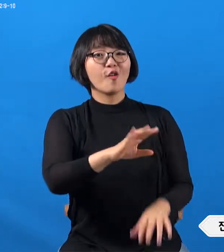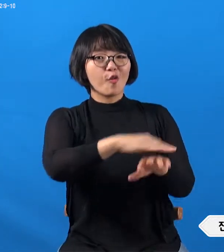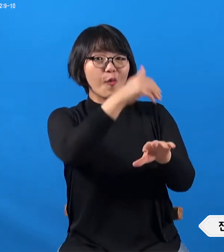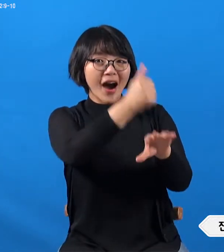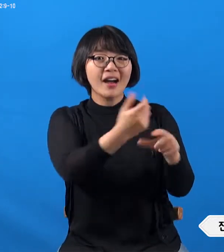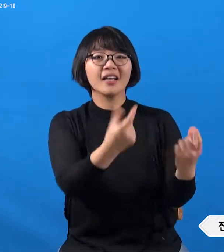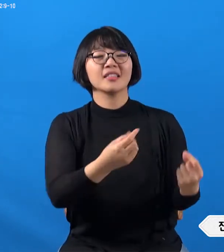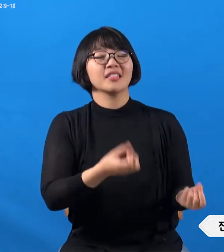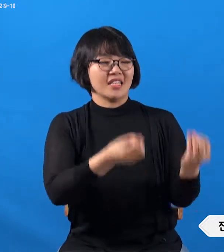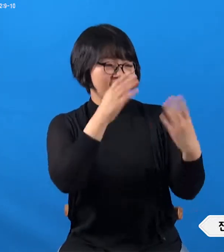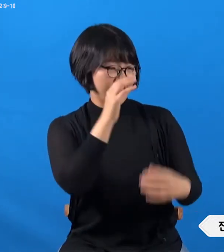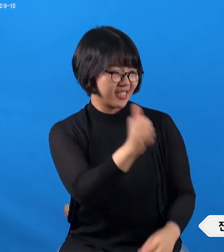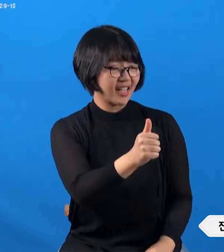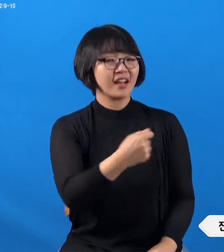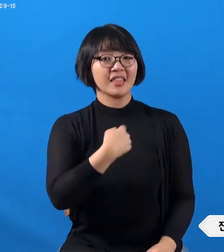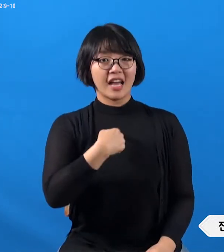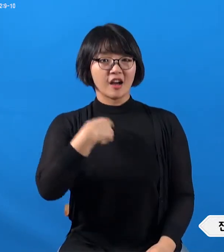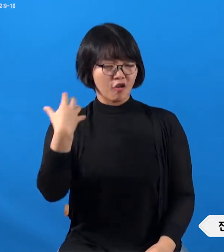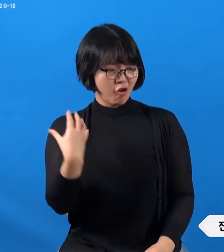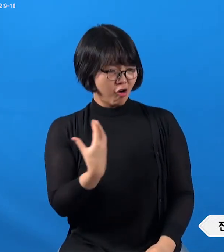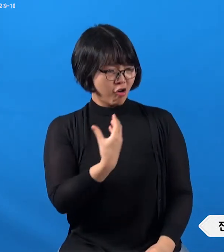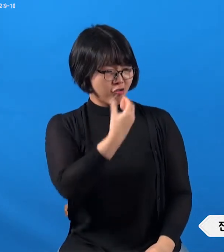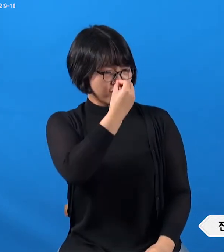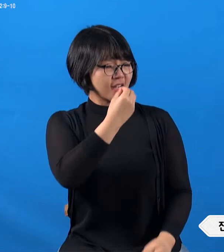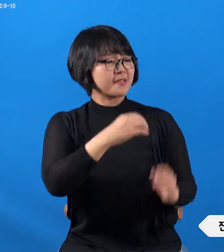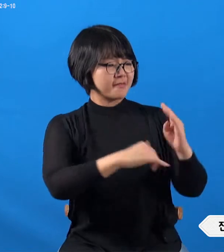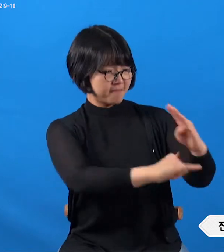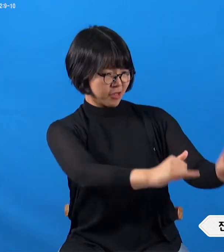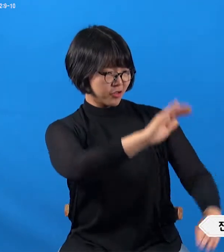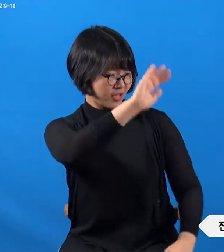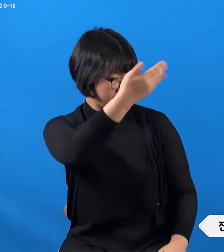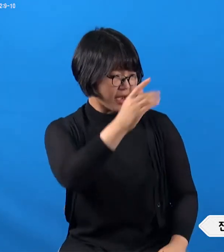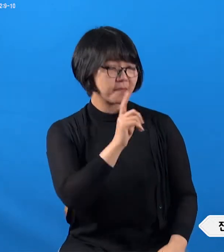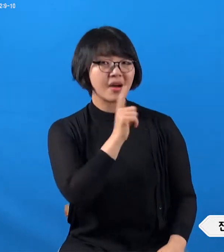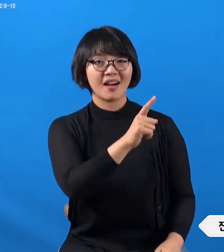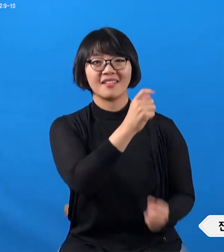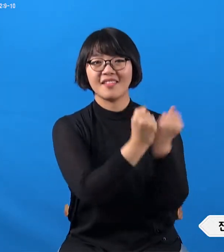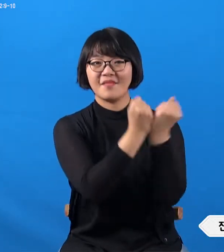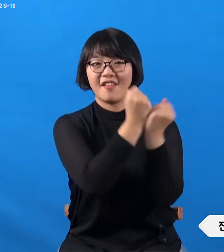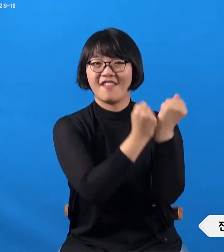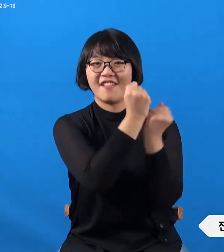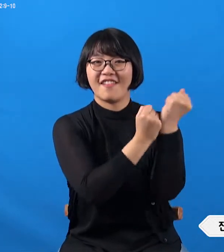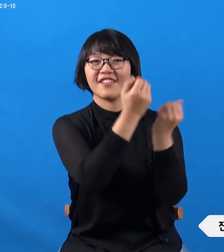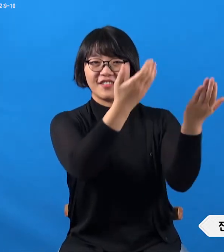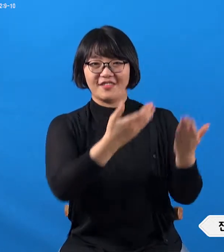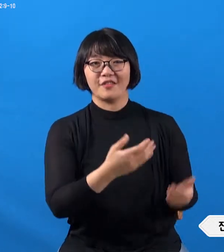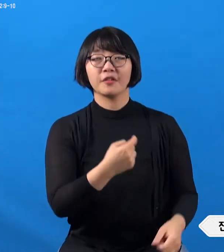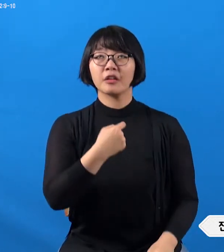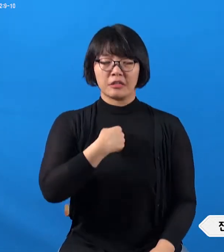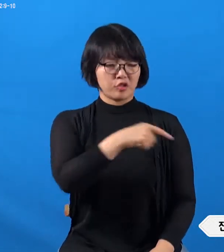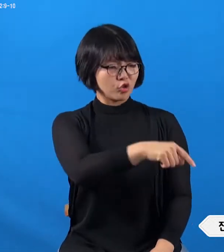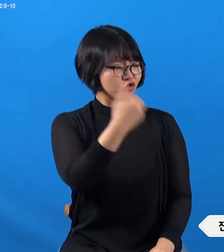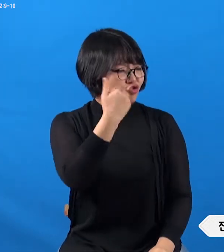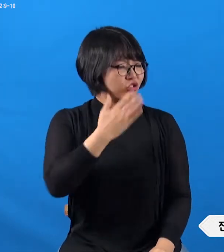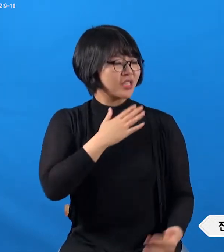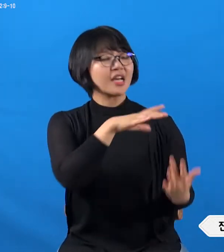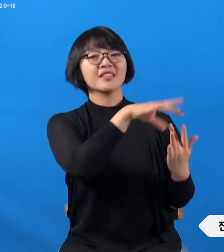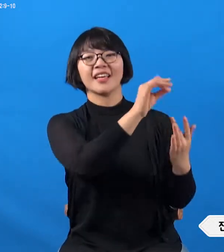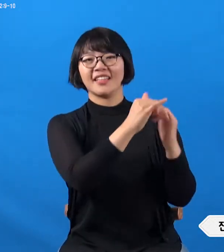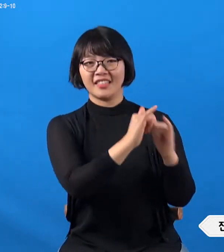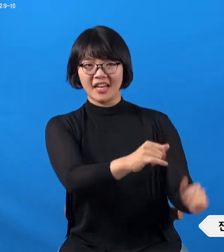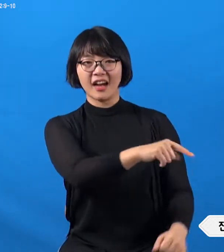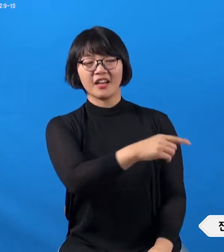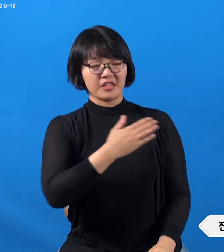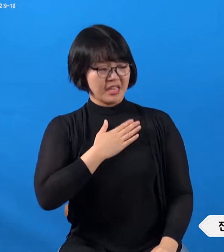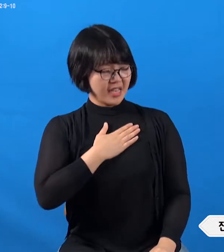너는 왕의 나의 라인이라고, 나는 거룩한 민족이라고 말씀하시며 내가 너를 선택했다고,